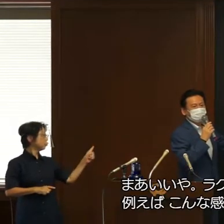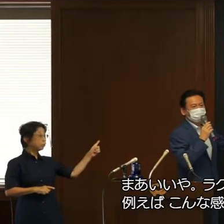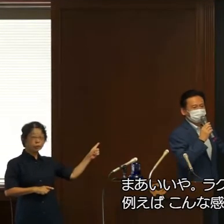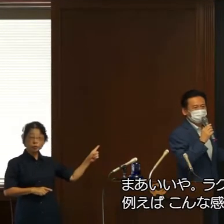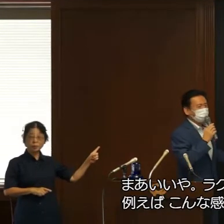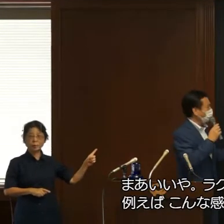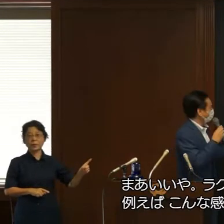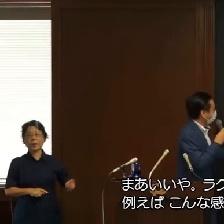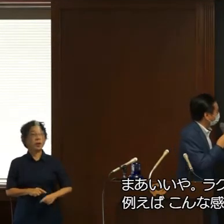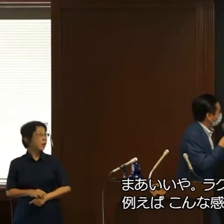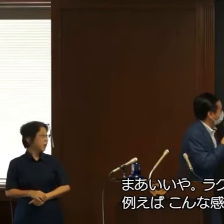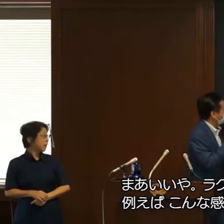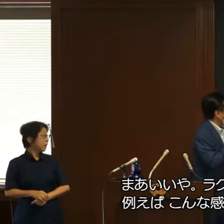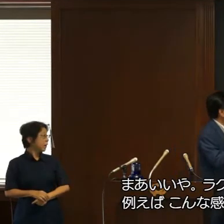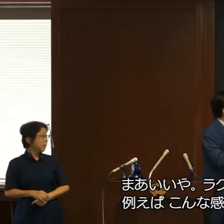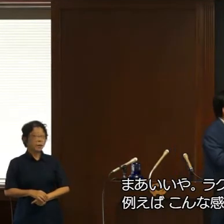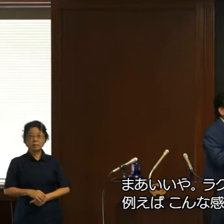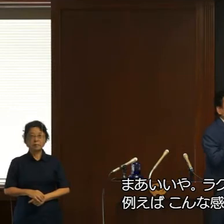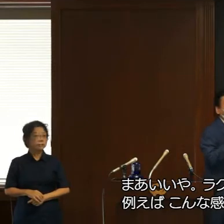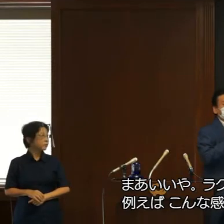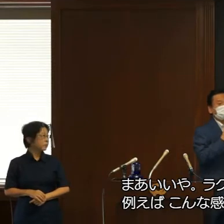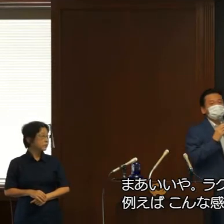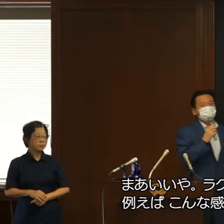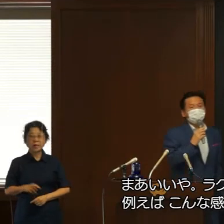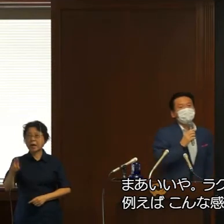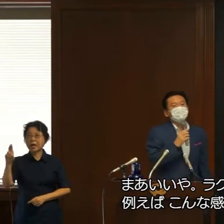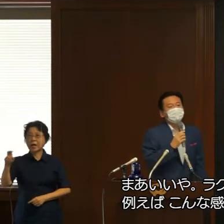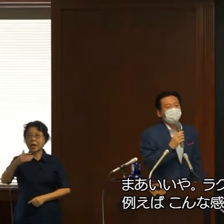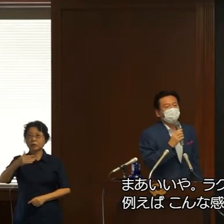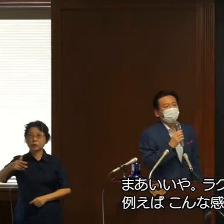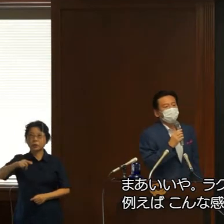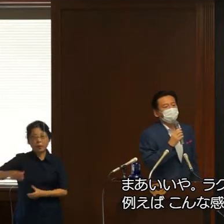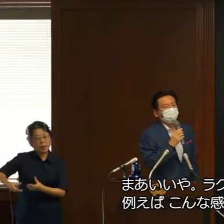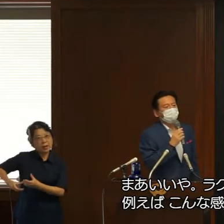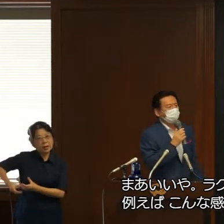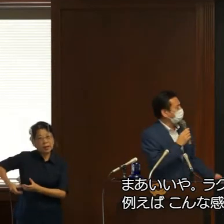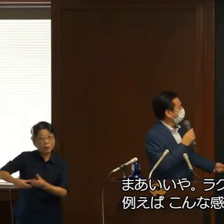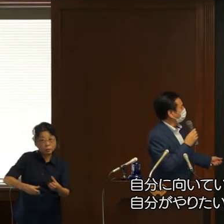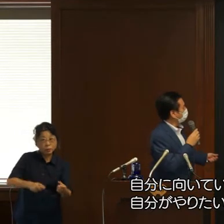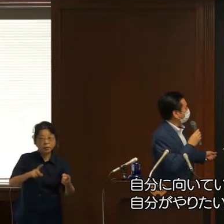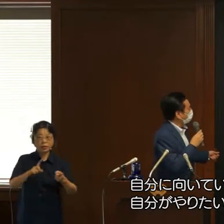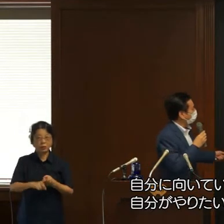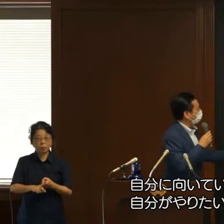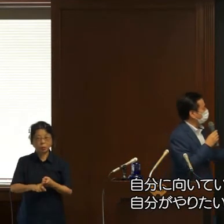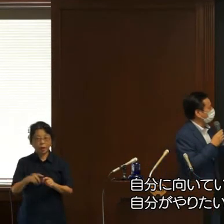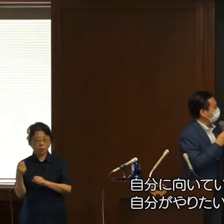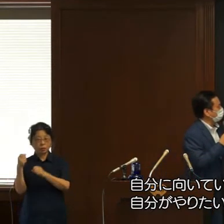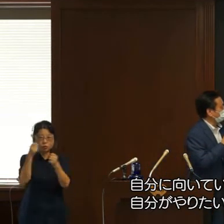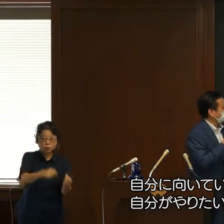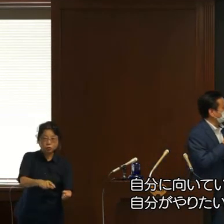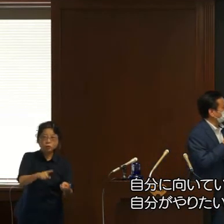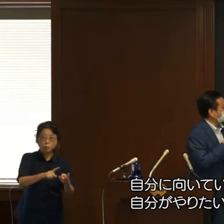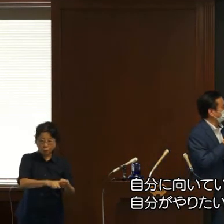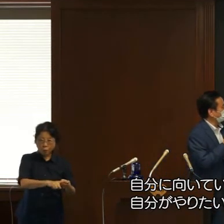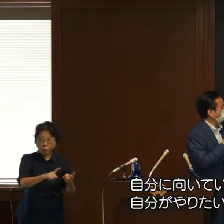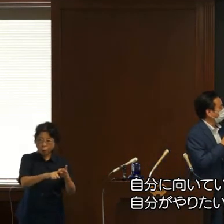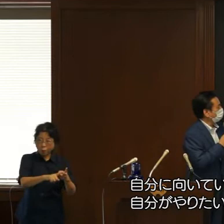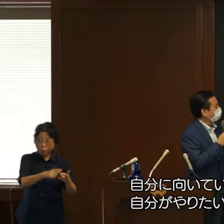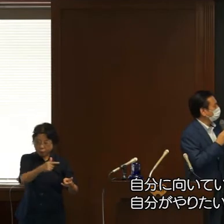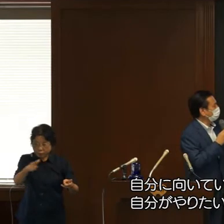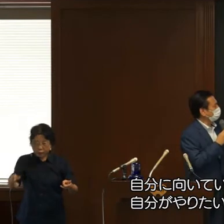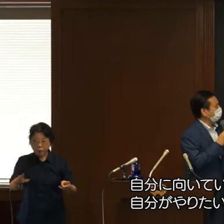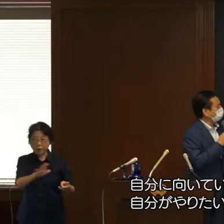どまあいい、ラグビービーチバレー柔道、例えばこんな感じで、自分に向いているスポーツ群が出たり、